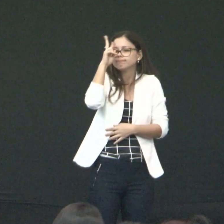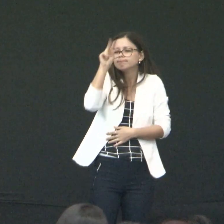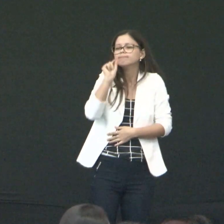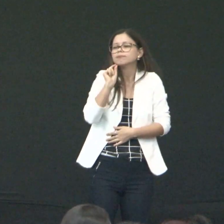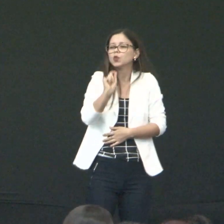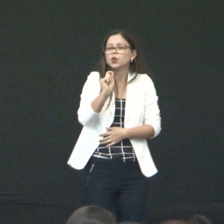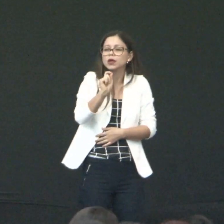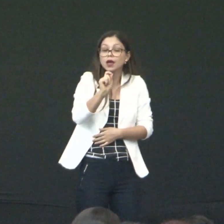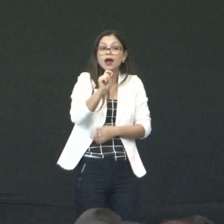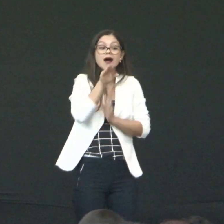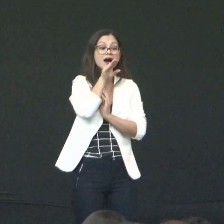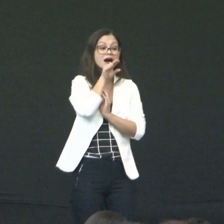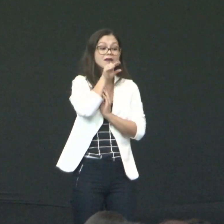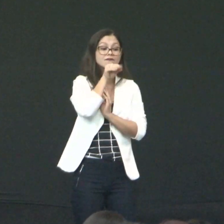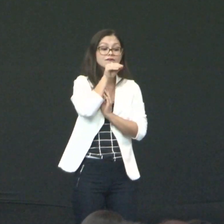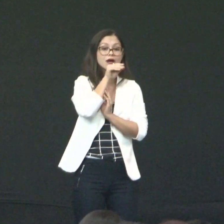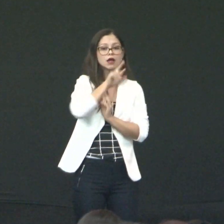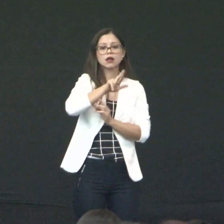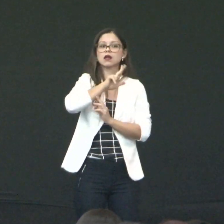E uma terceira diferenciação